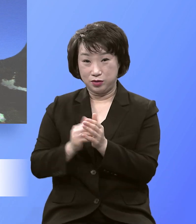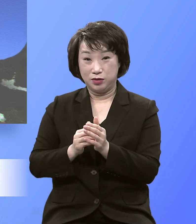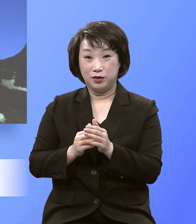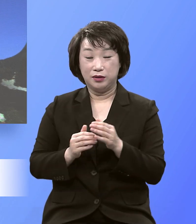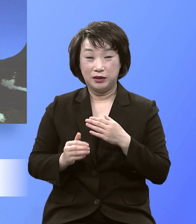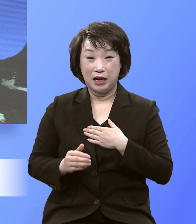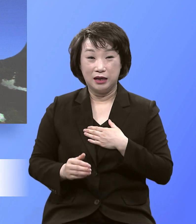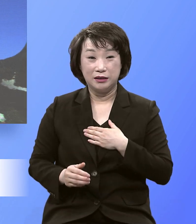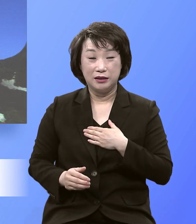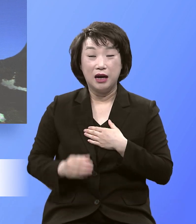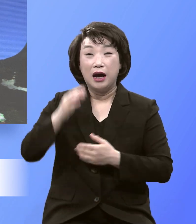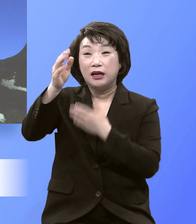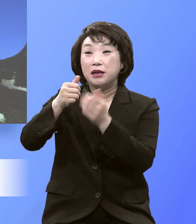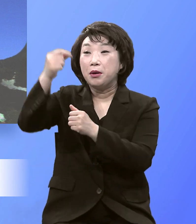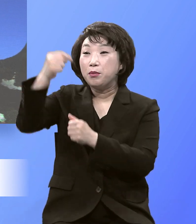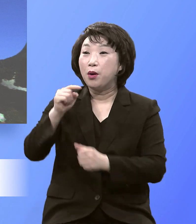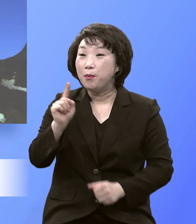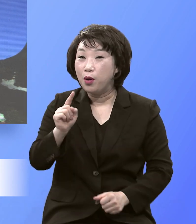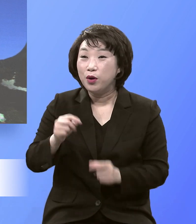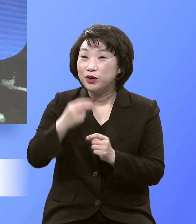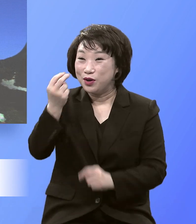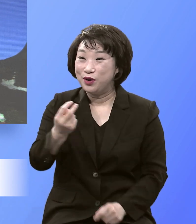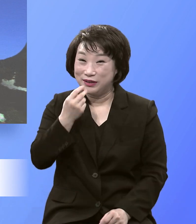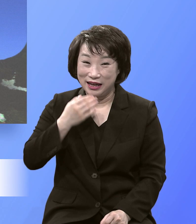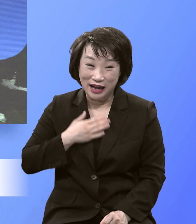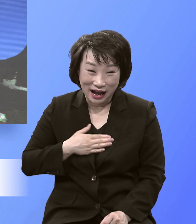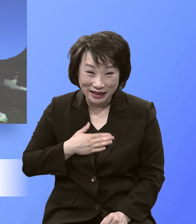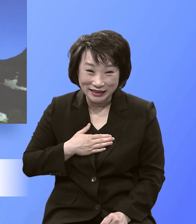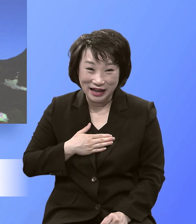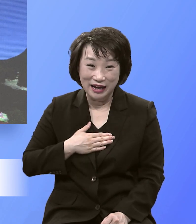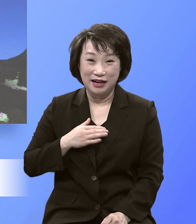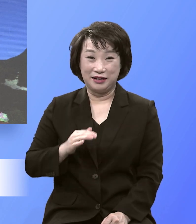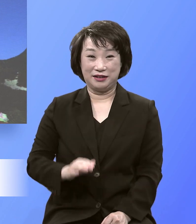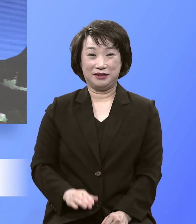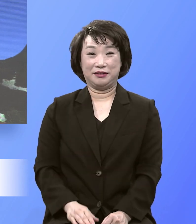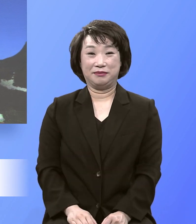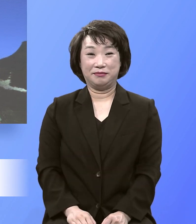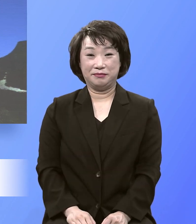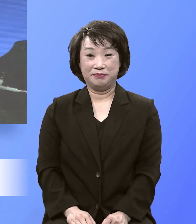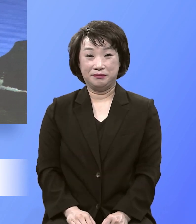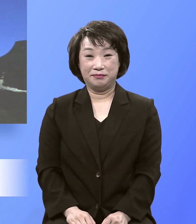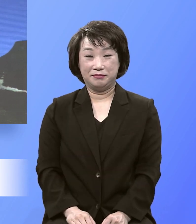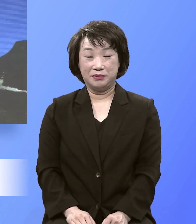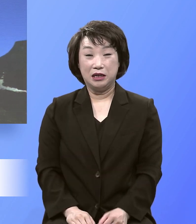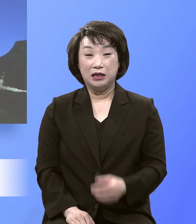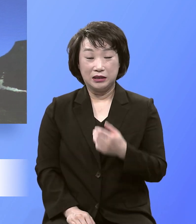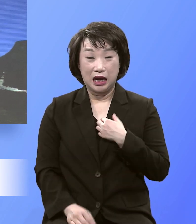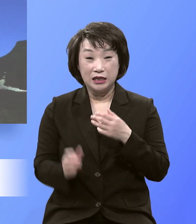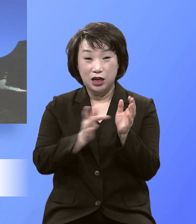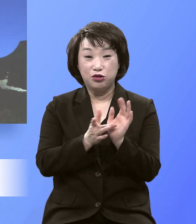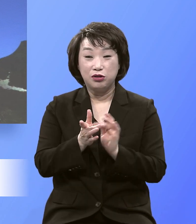주셨으니 나는 그의 명령이 영생인 줄 안다. 내가 하는 일은, 모든